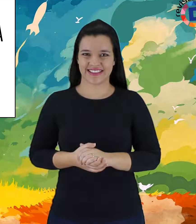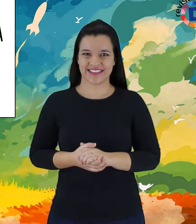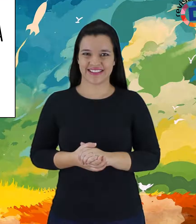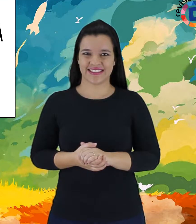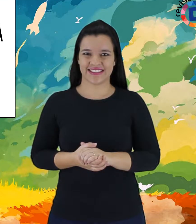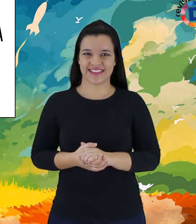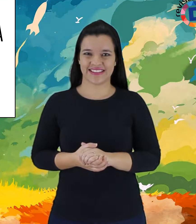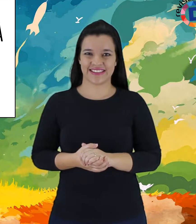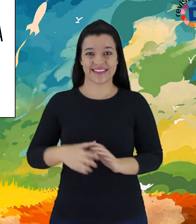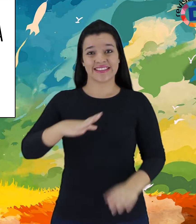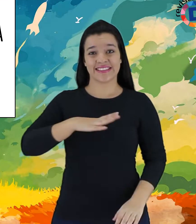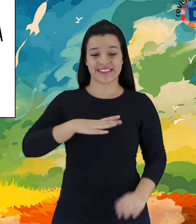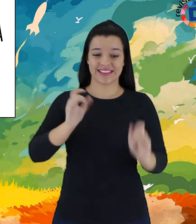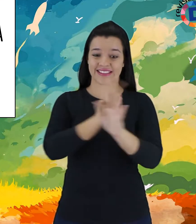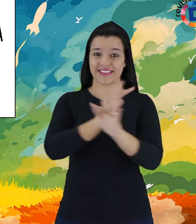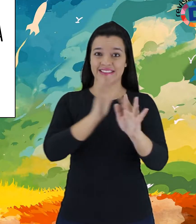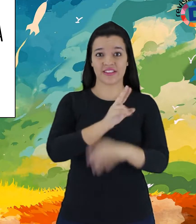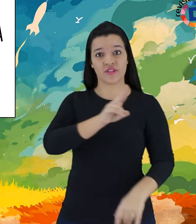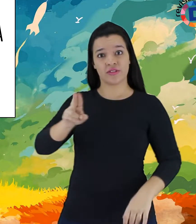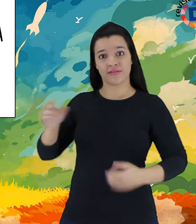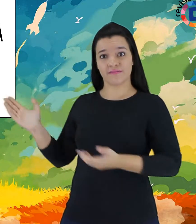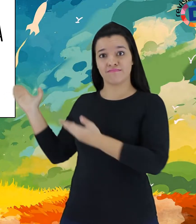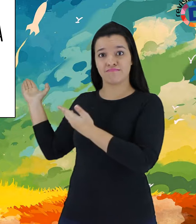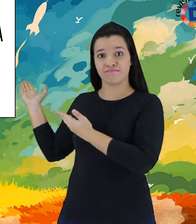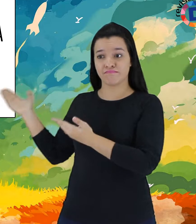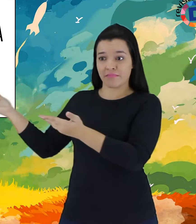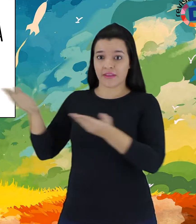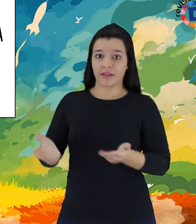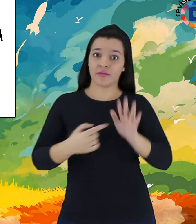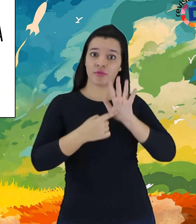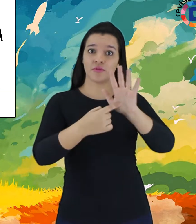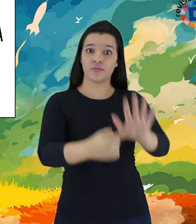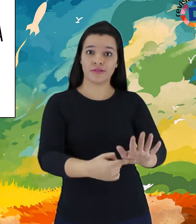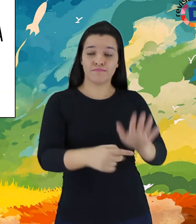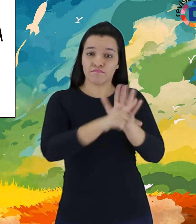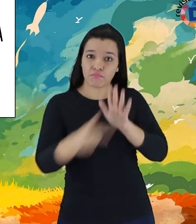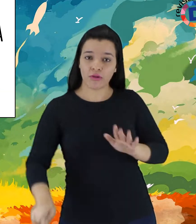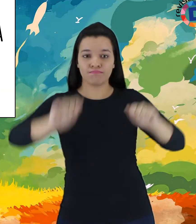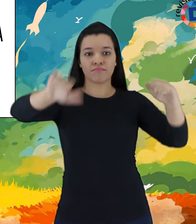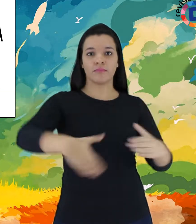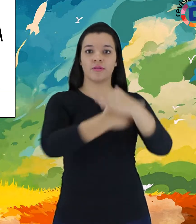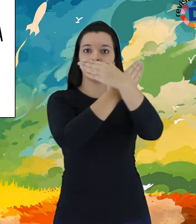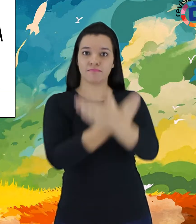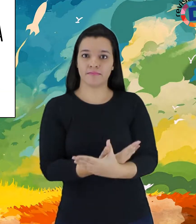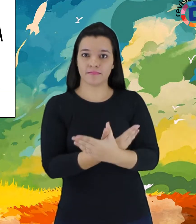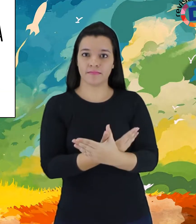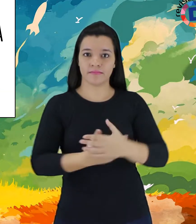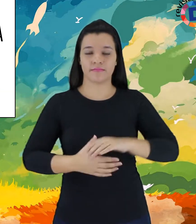São Lourenço da Serra recebe exposição do Memorial da Inclusão. A exposição itinerante Memorial